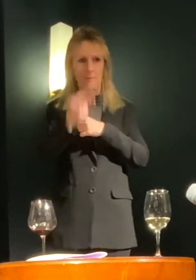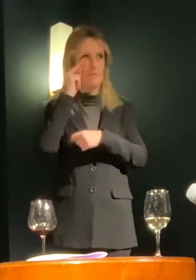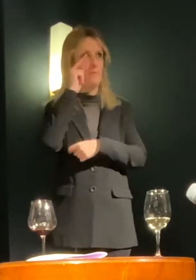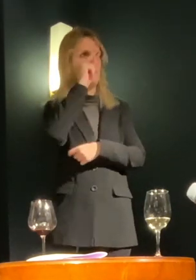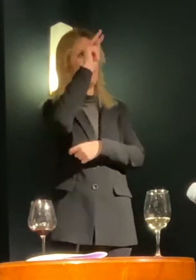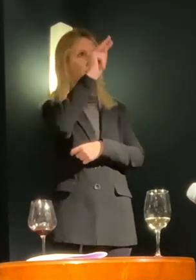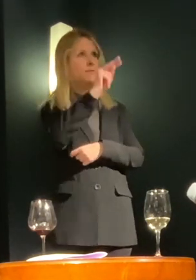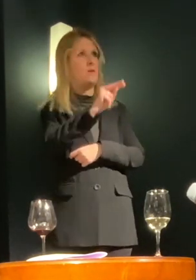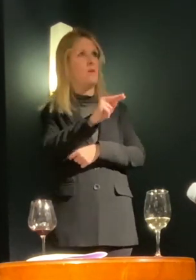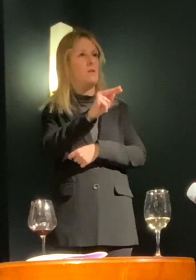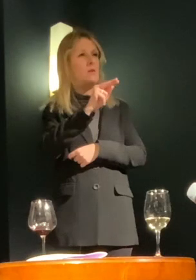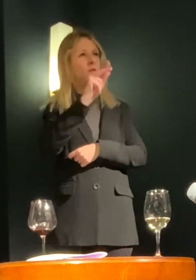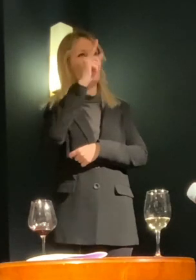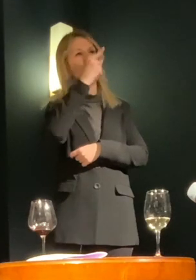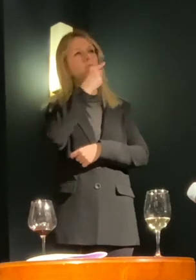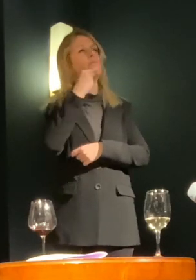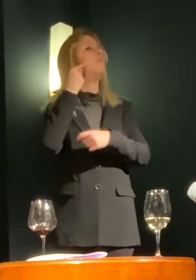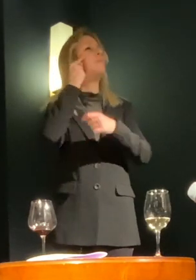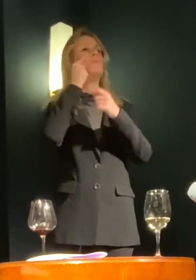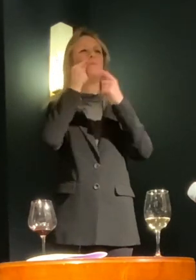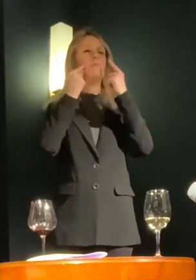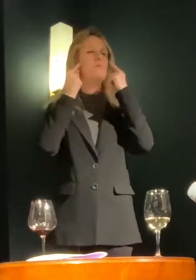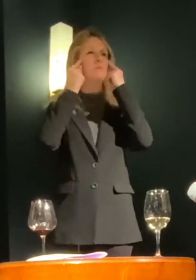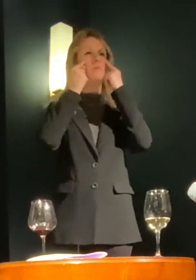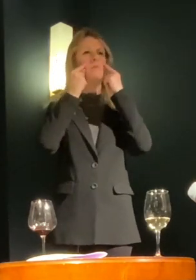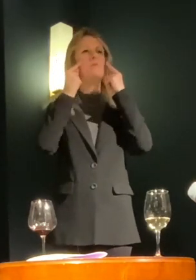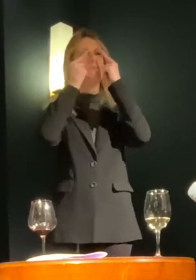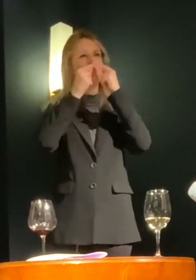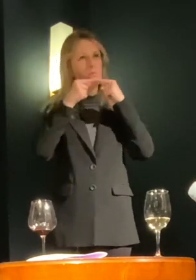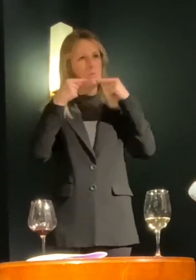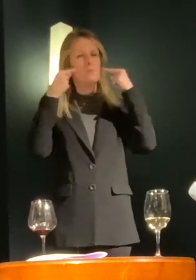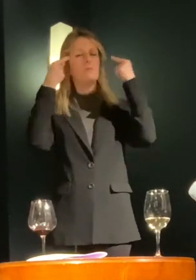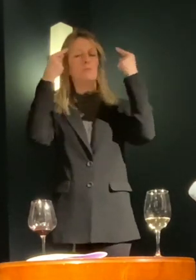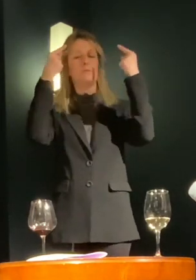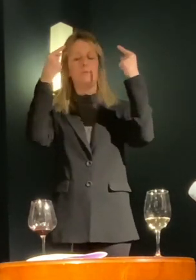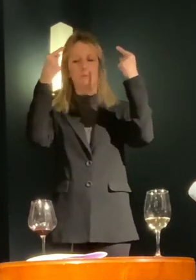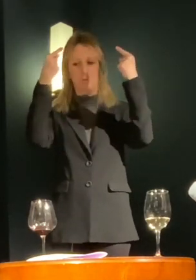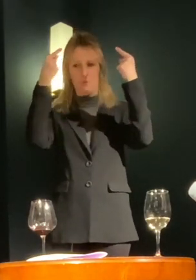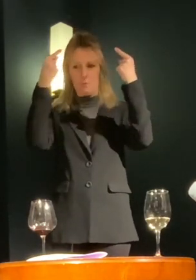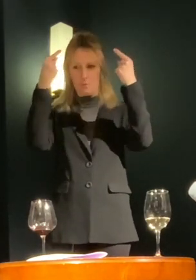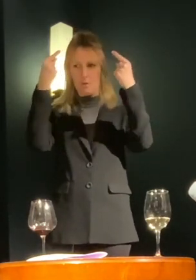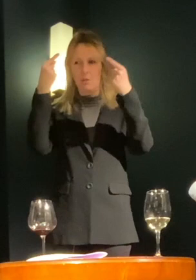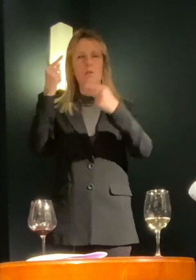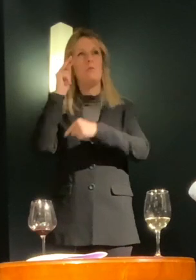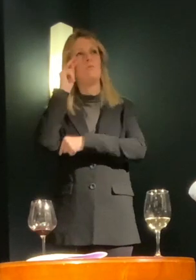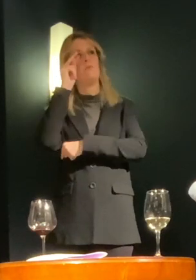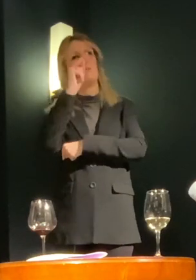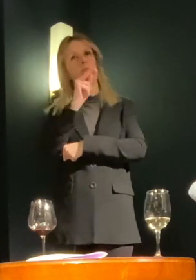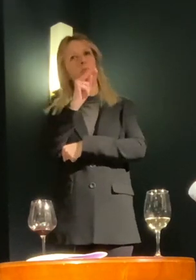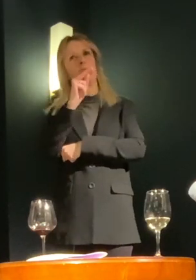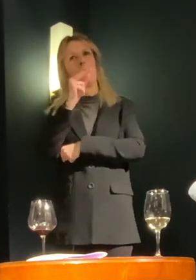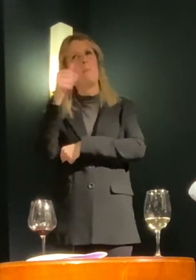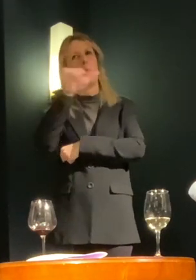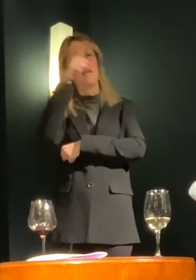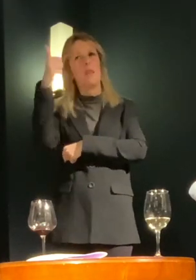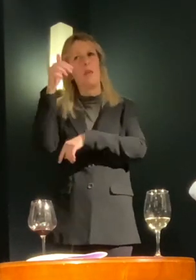poi con il dito inizia a spanderlo sulle guance, a disegnare un gigantesco sorriso. Valerio ha riso e forse per la prima volta ha sentito